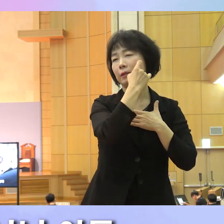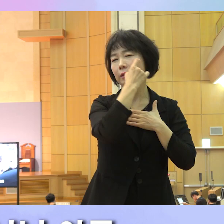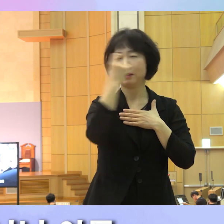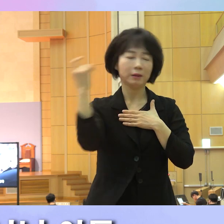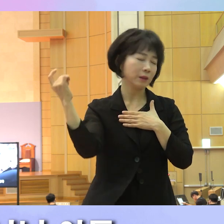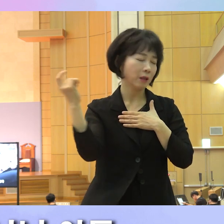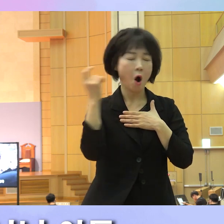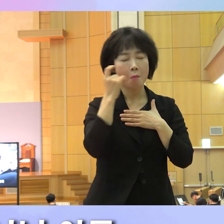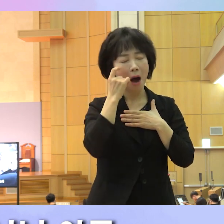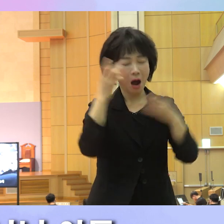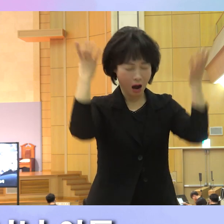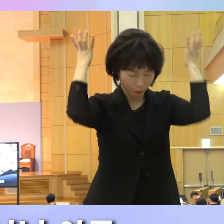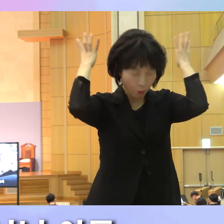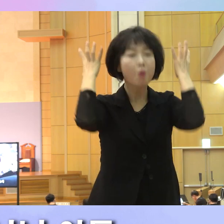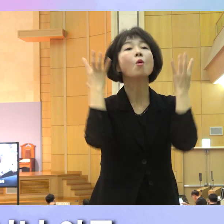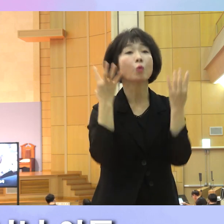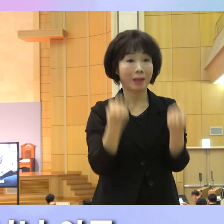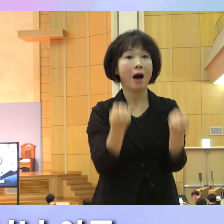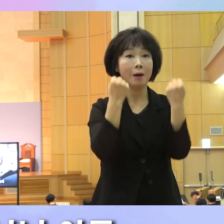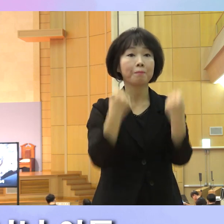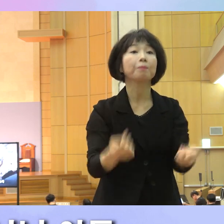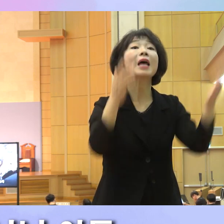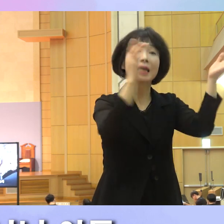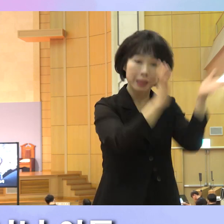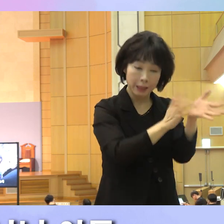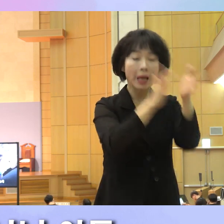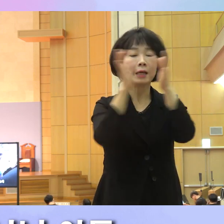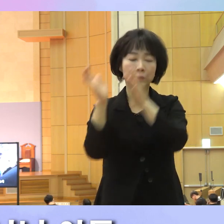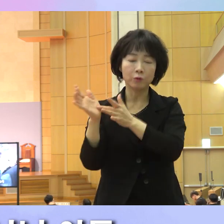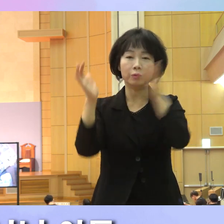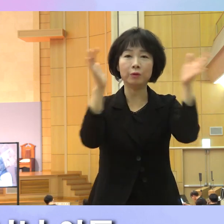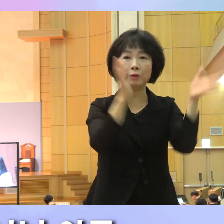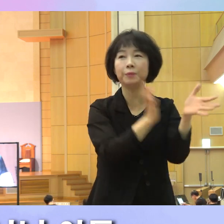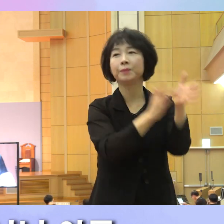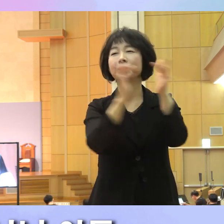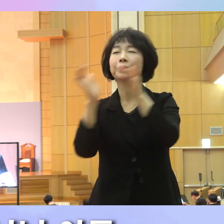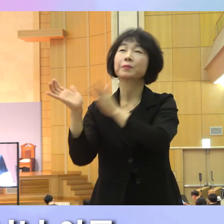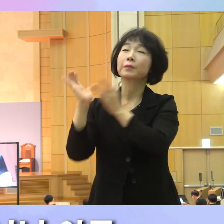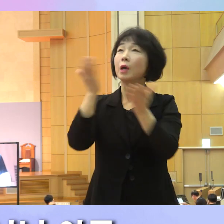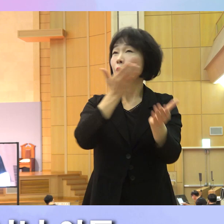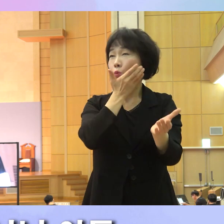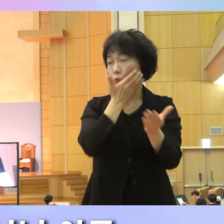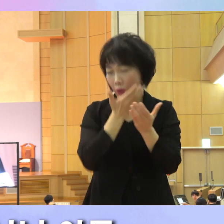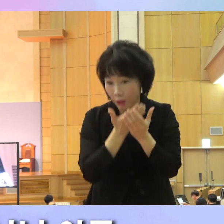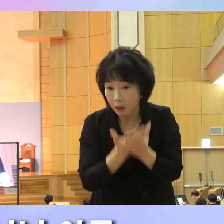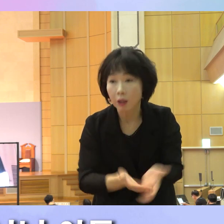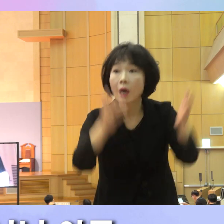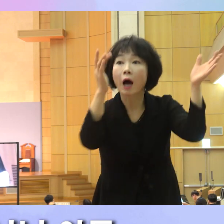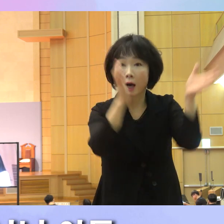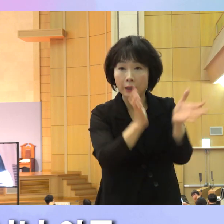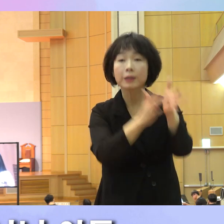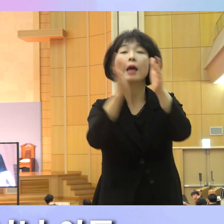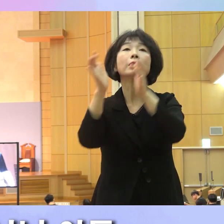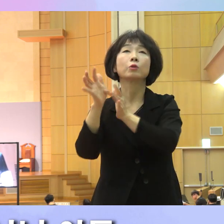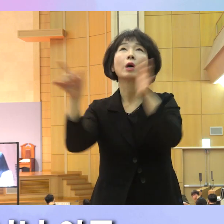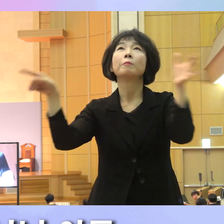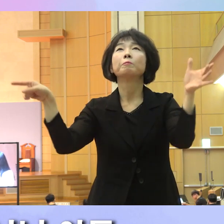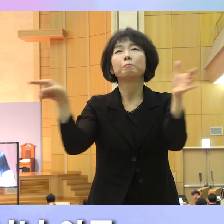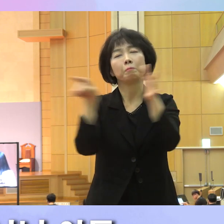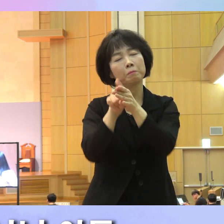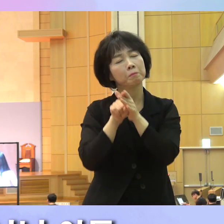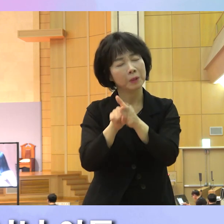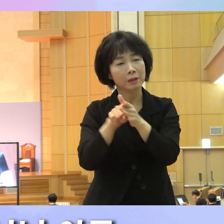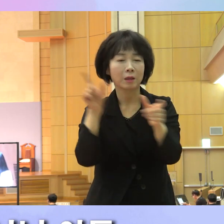받은 증거만 보다. 예수 예수 귀한